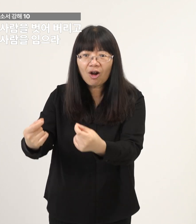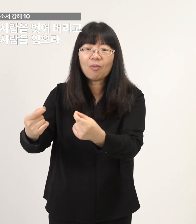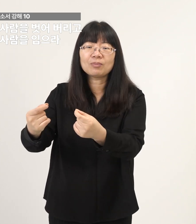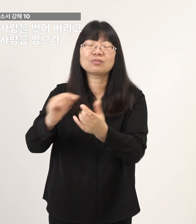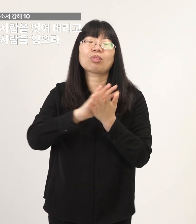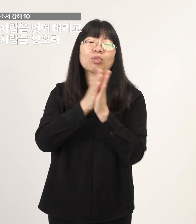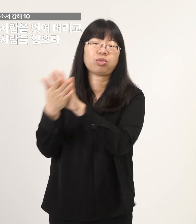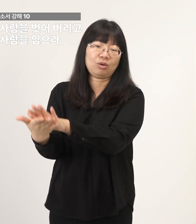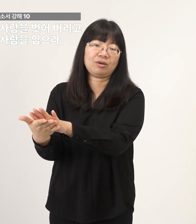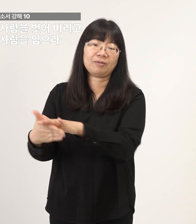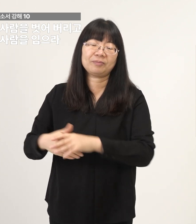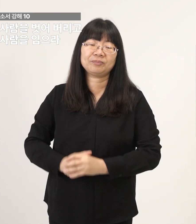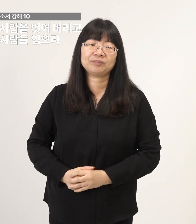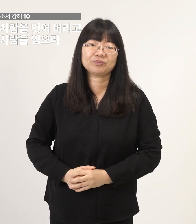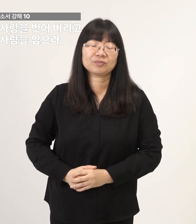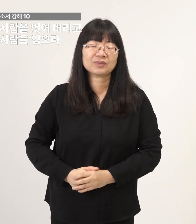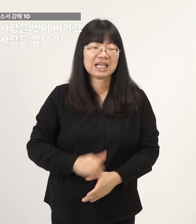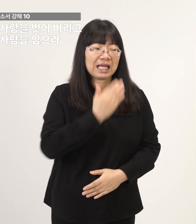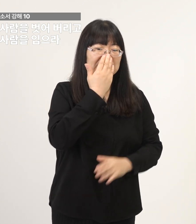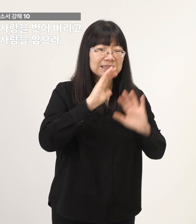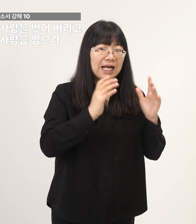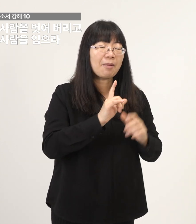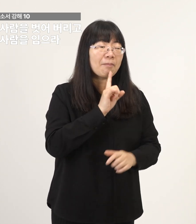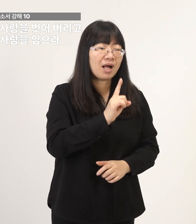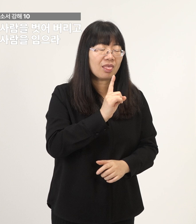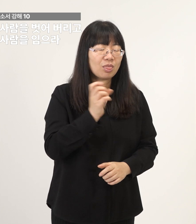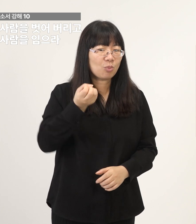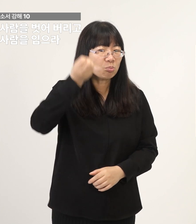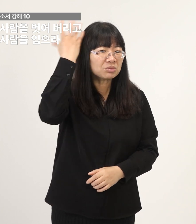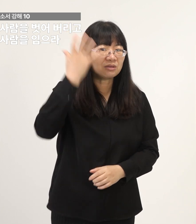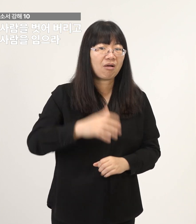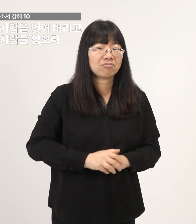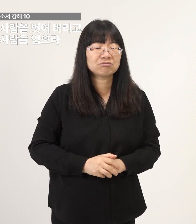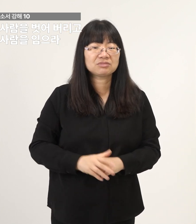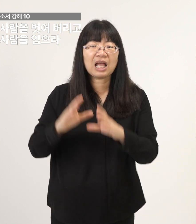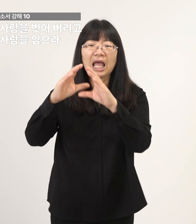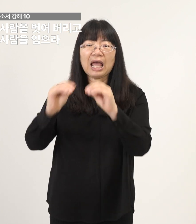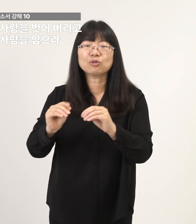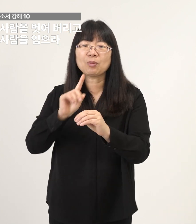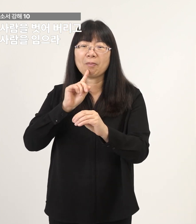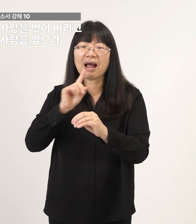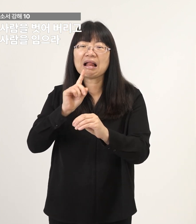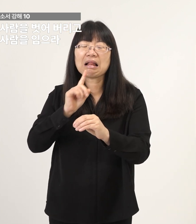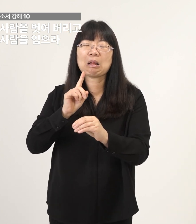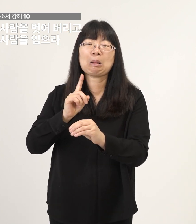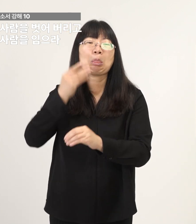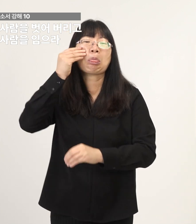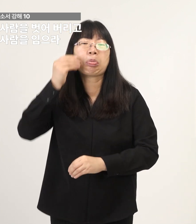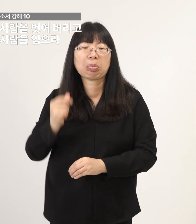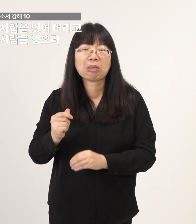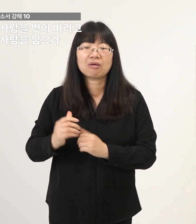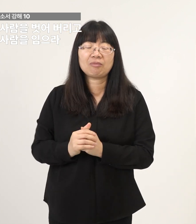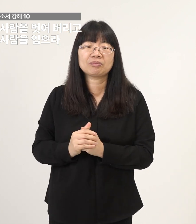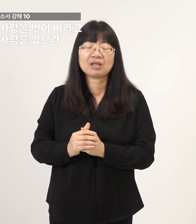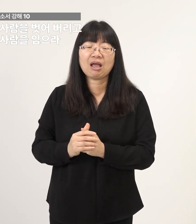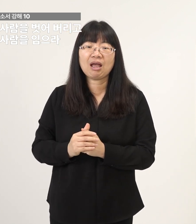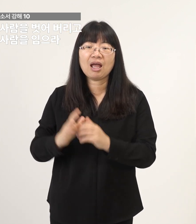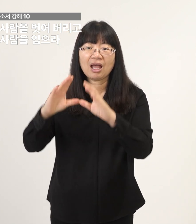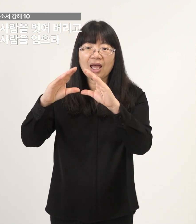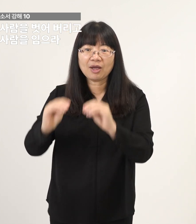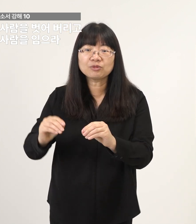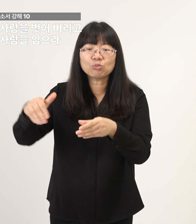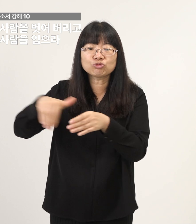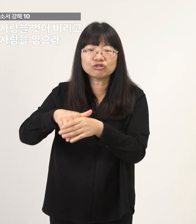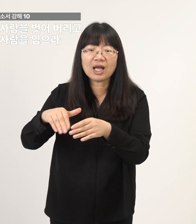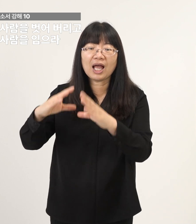언어도 잃어버리고 애굽 말을 쓰게 되고 애굽의 문명, 애굽의